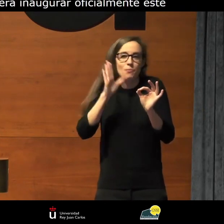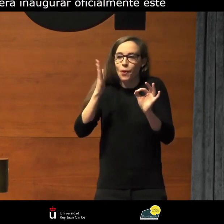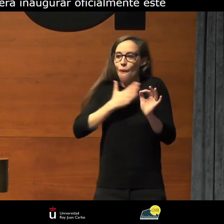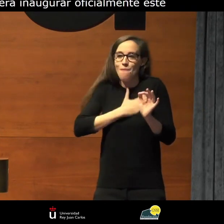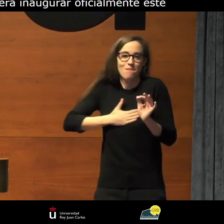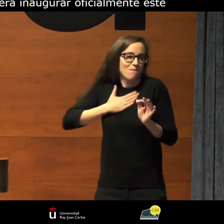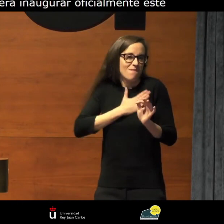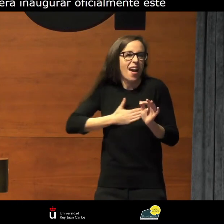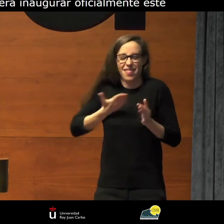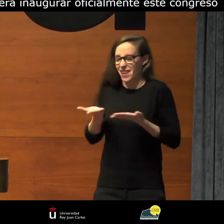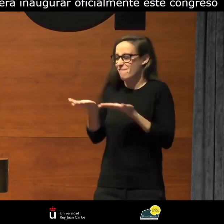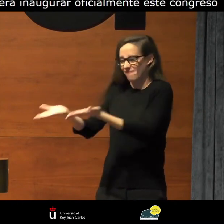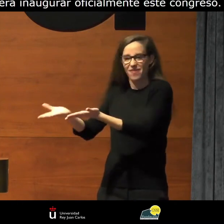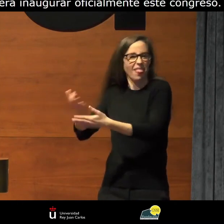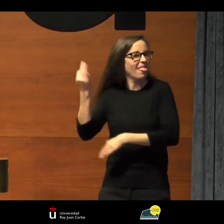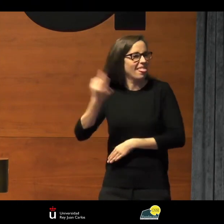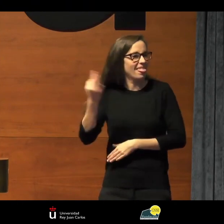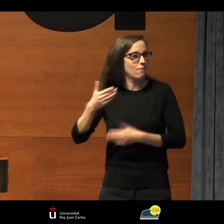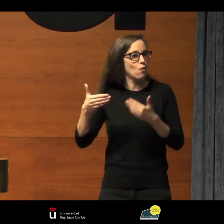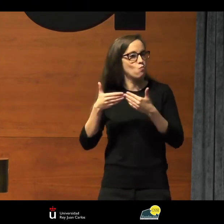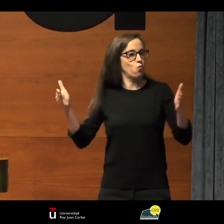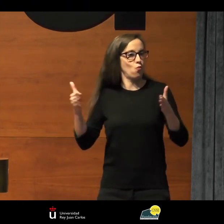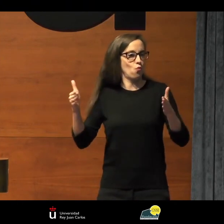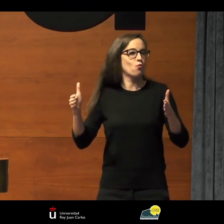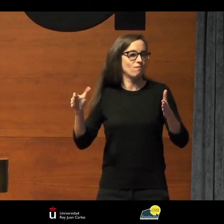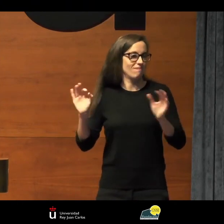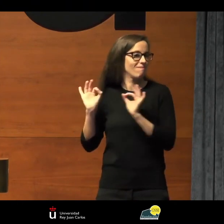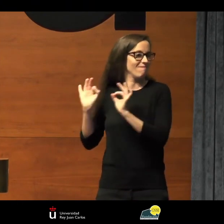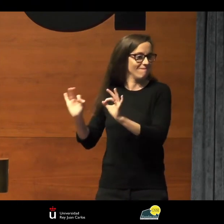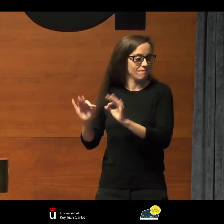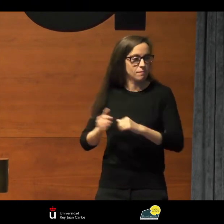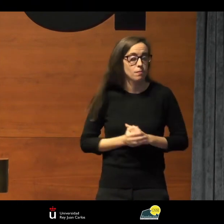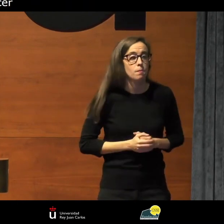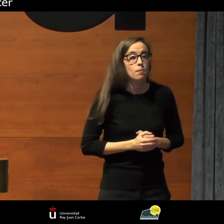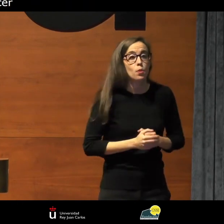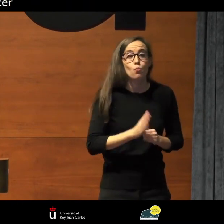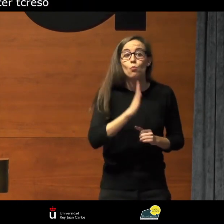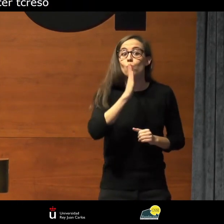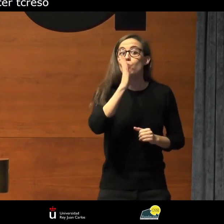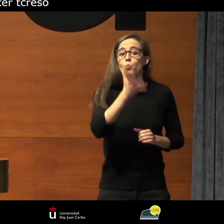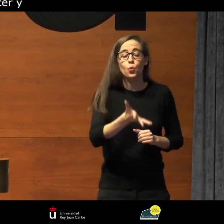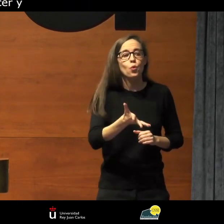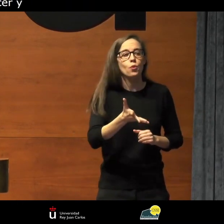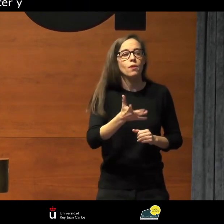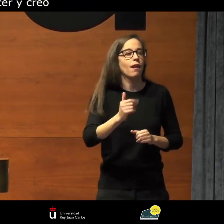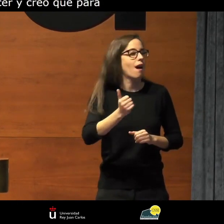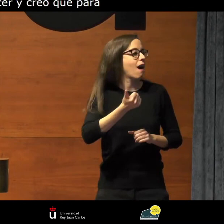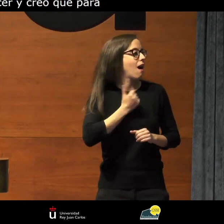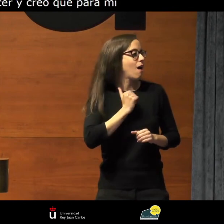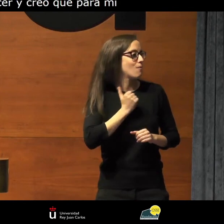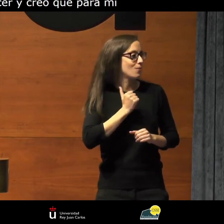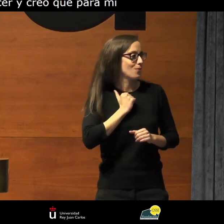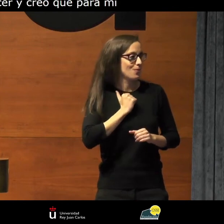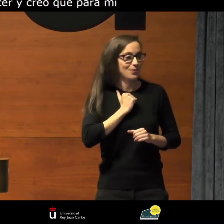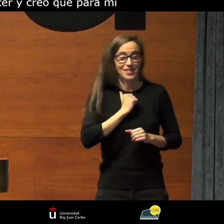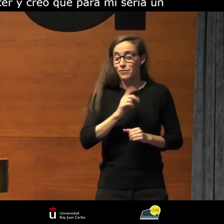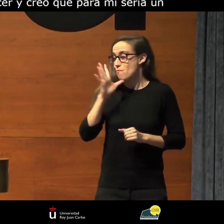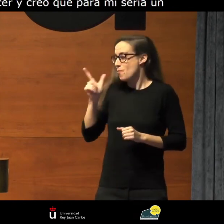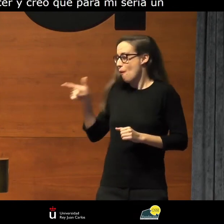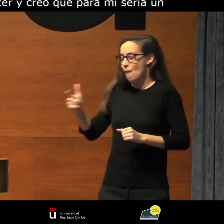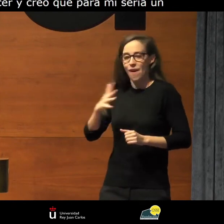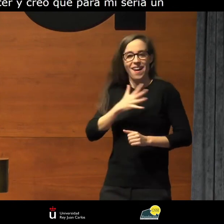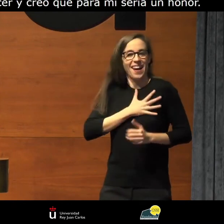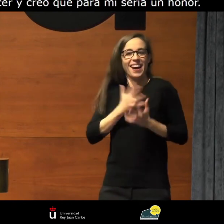placer y creo que para mí sería un honor. De este modo, aprovechando su generosidad